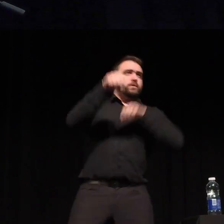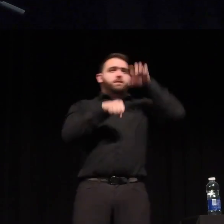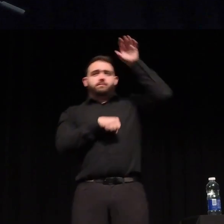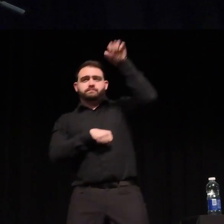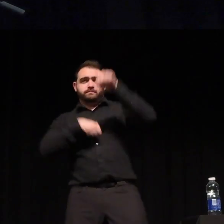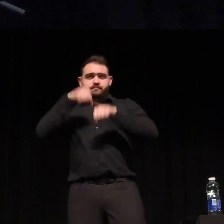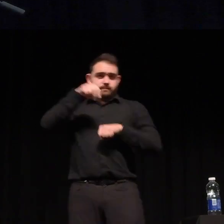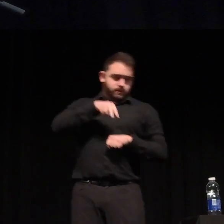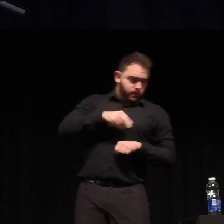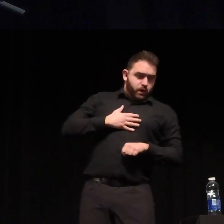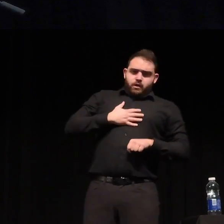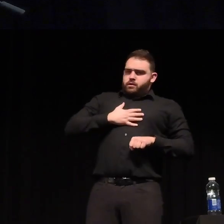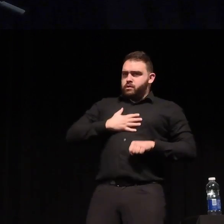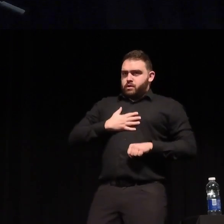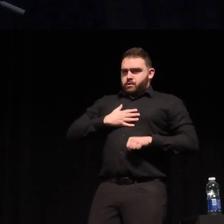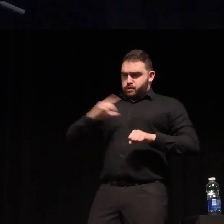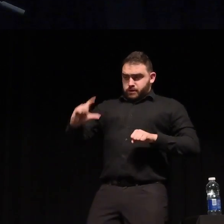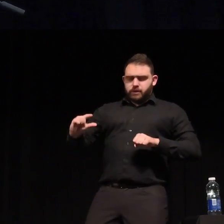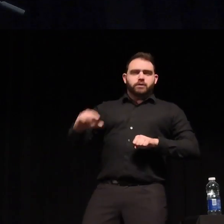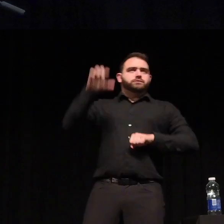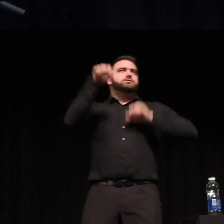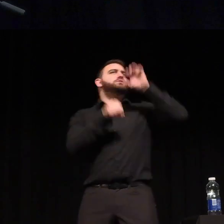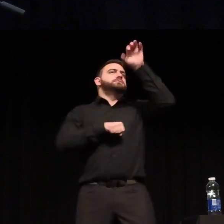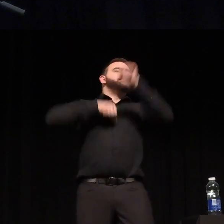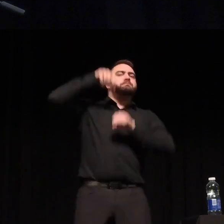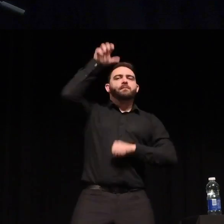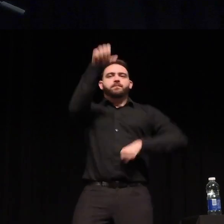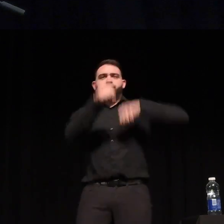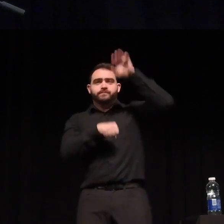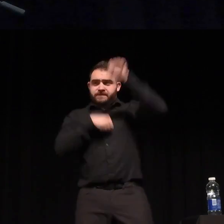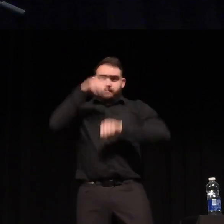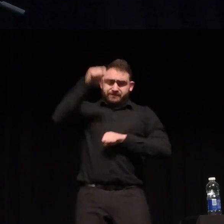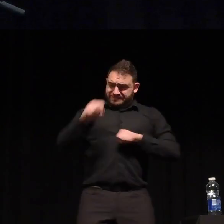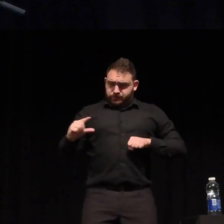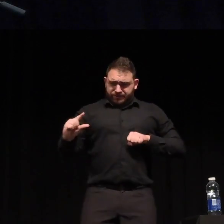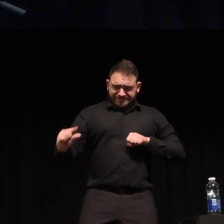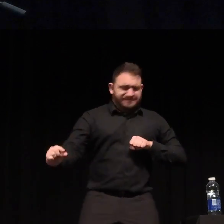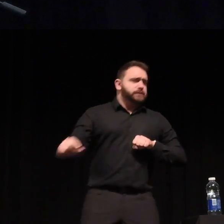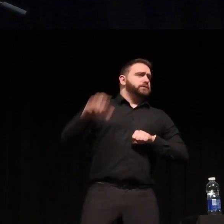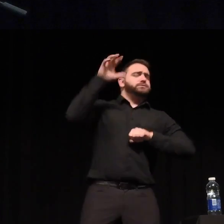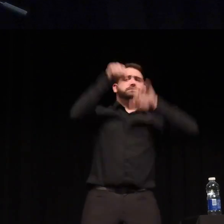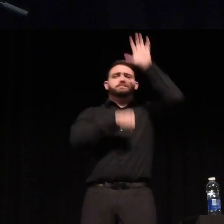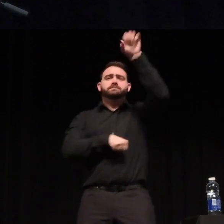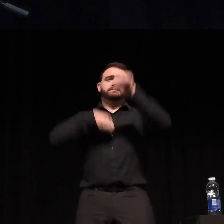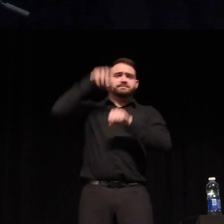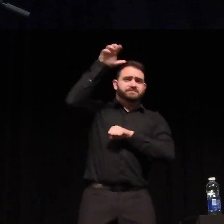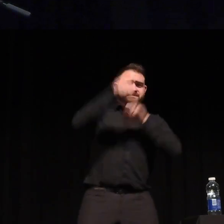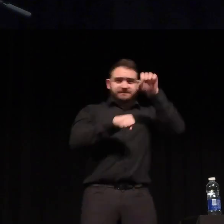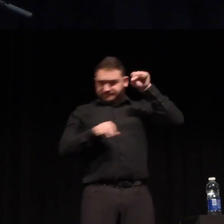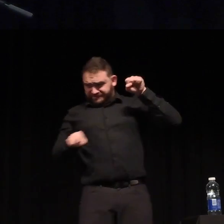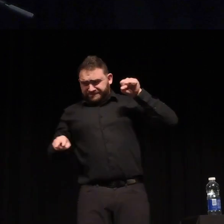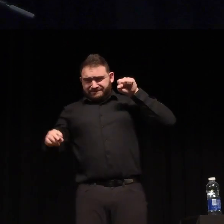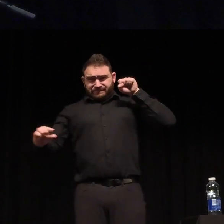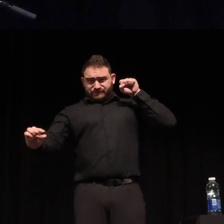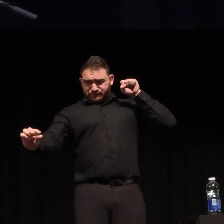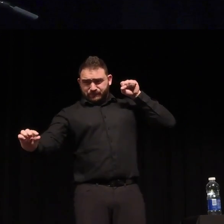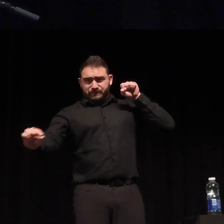il a monté, il a monté. Il a monté, il a monté. Puis quand il est arrivé sur le bord, il a